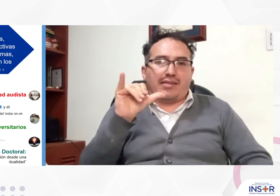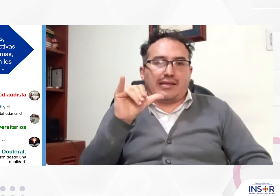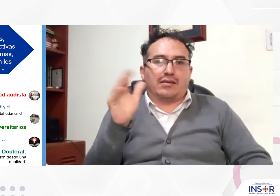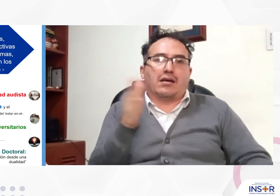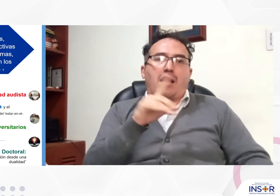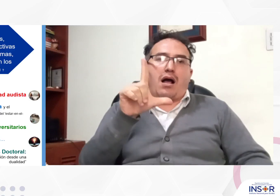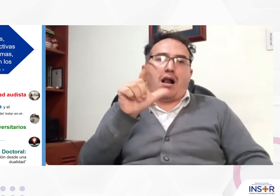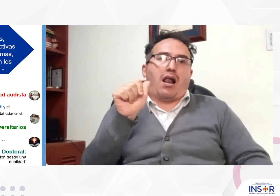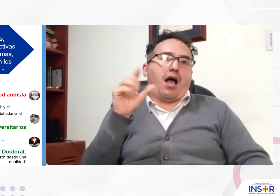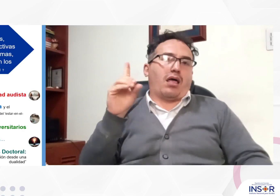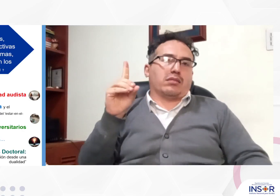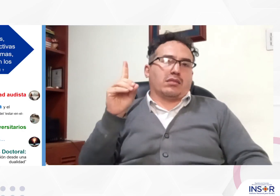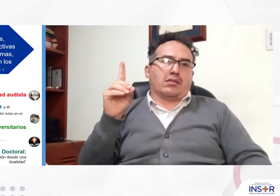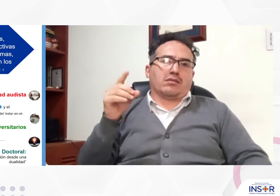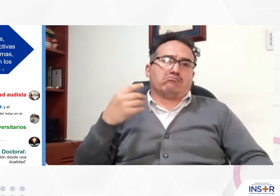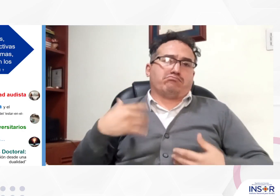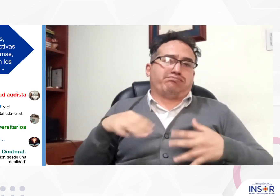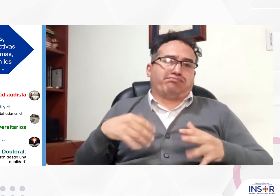Ladd